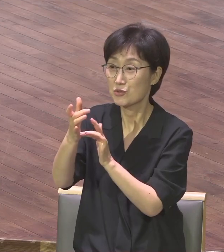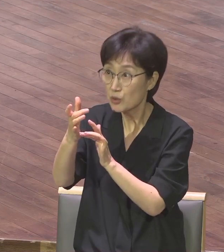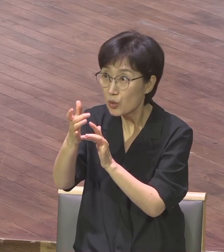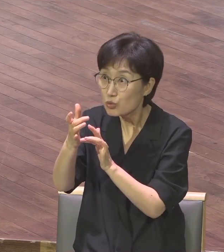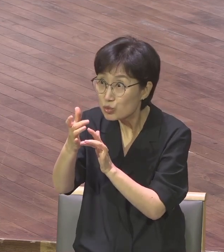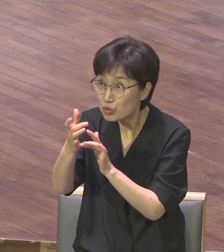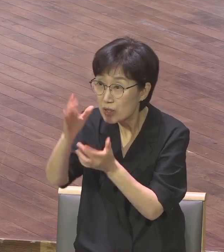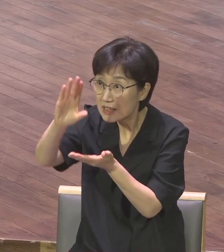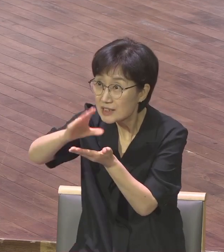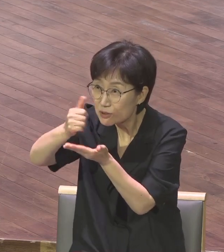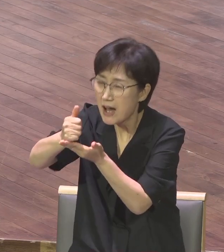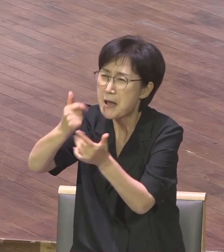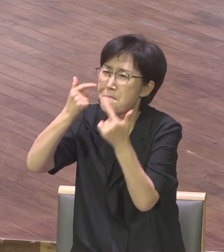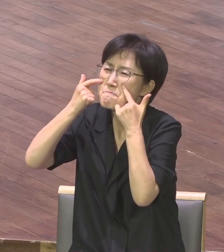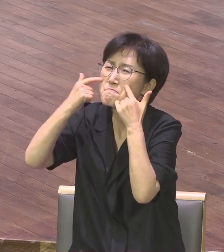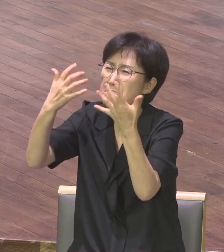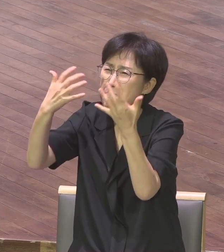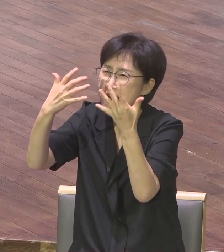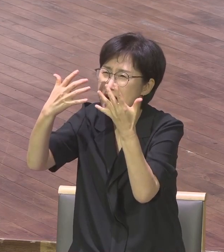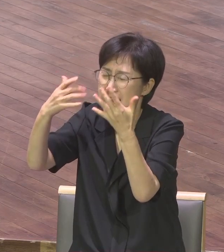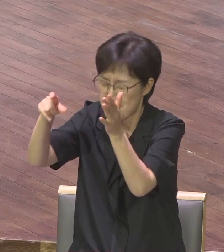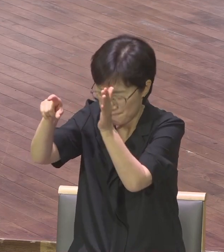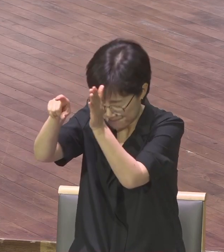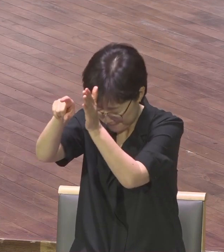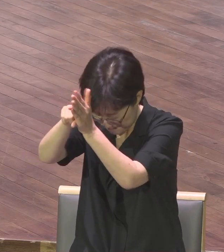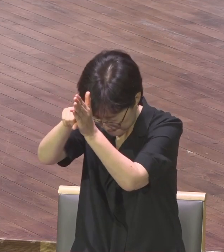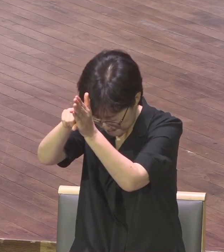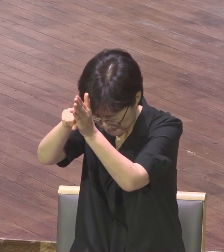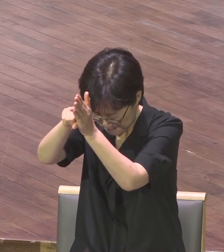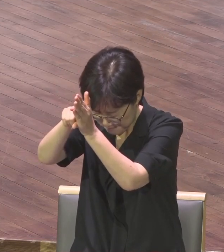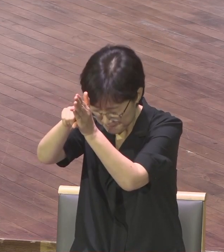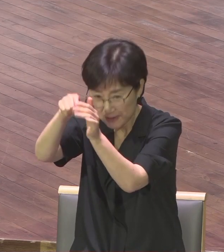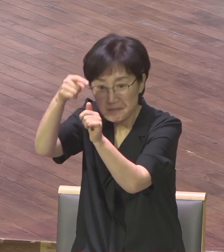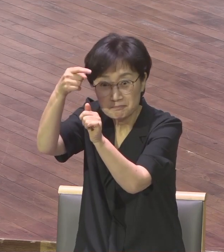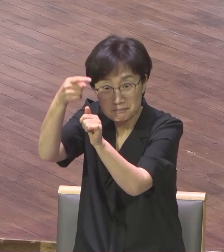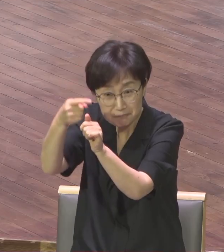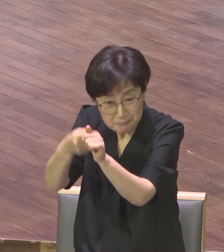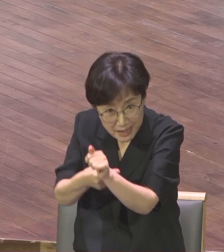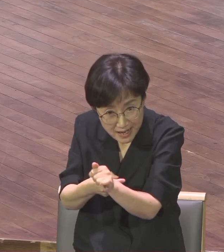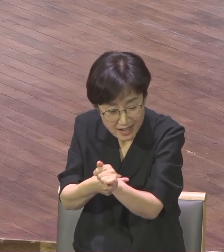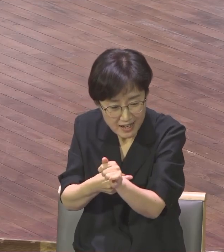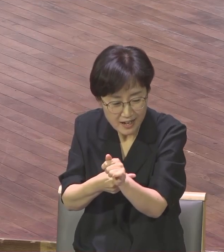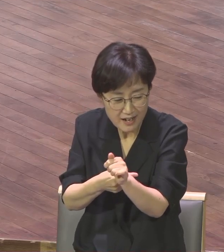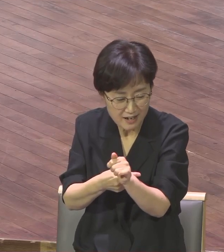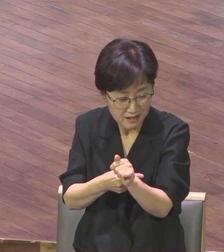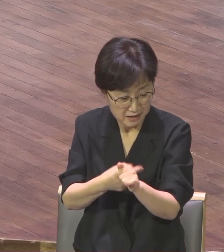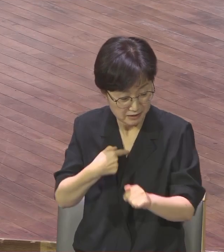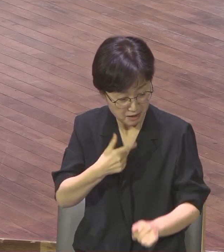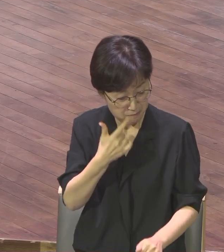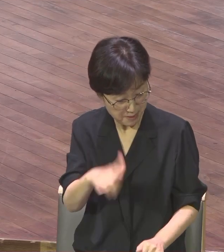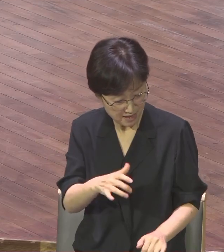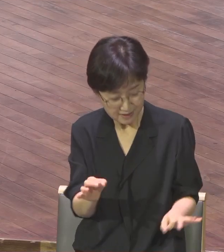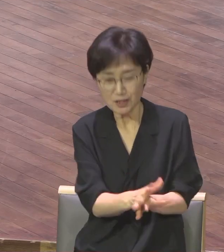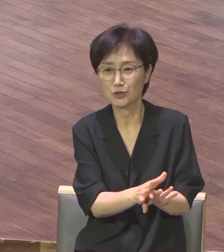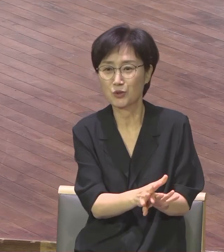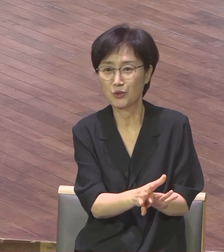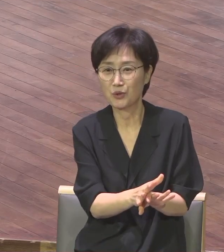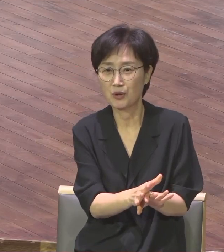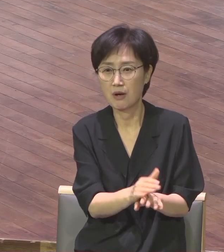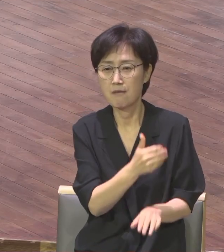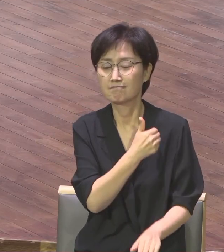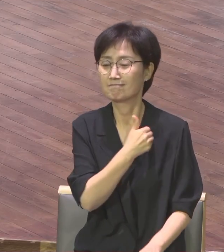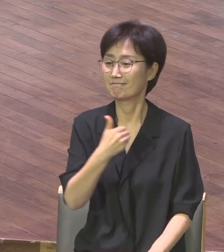그리스도로 확실하게 믿어지면 모든 것이 부족함이